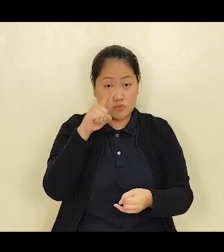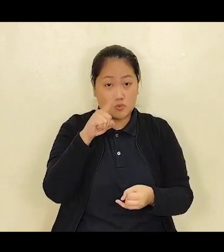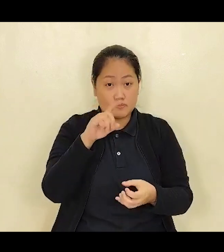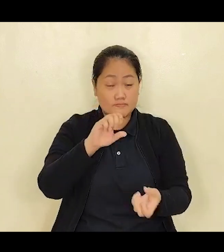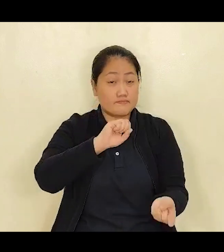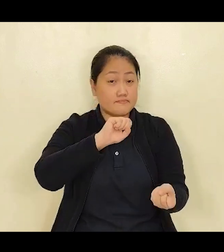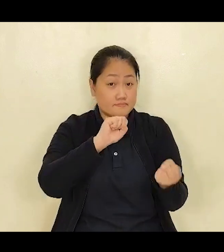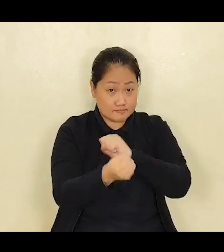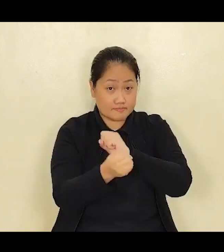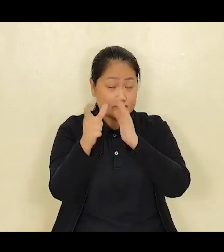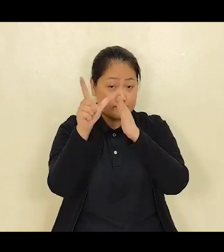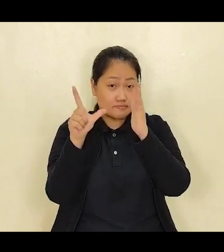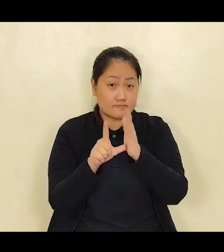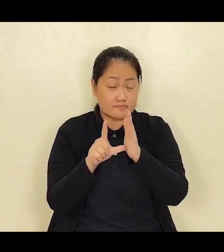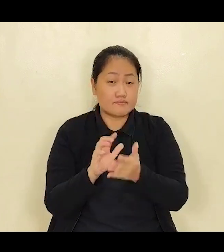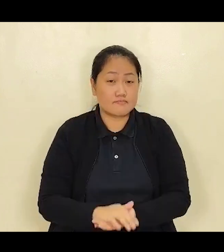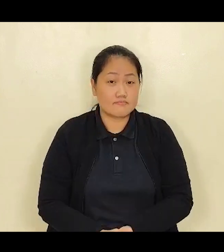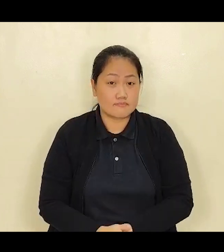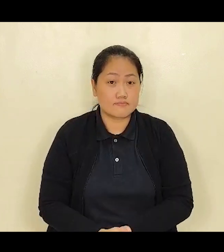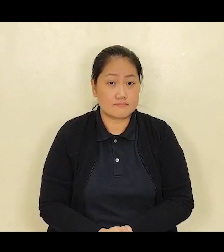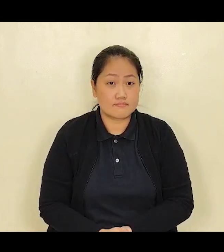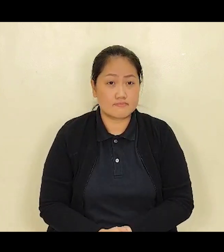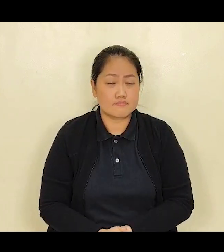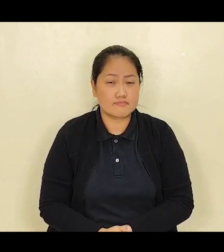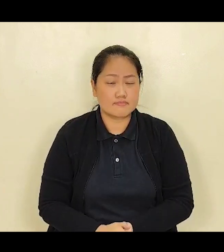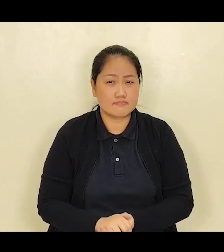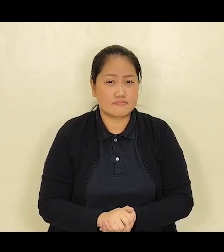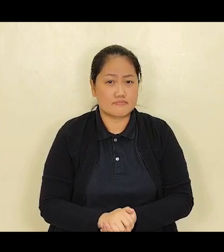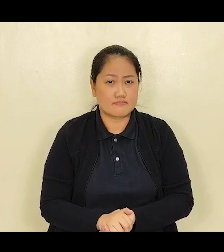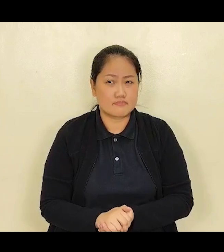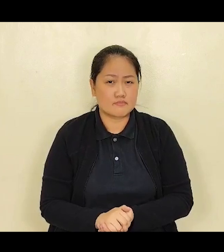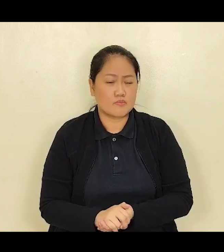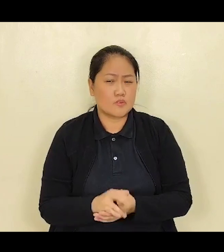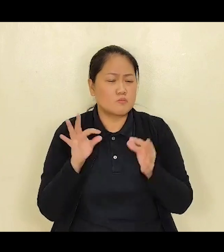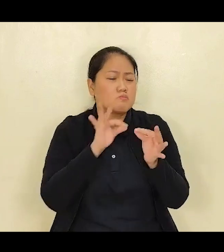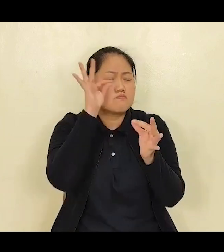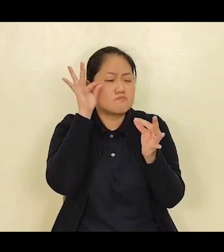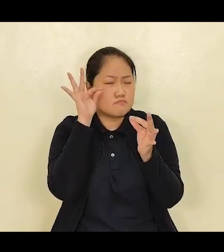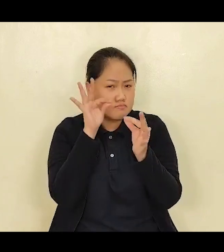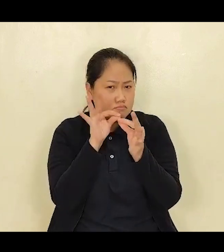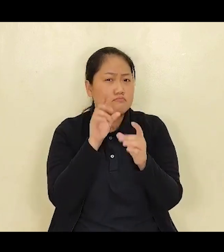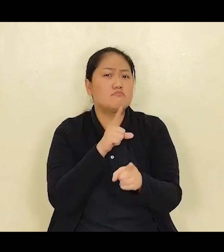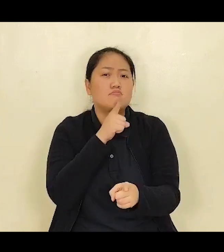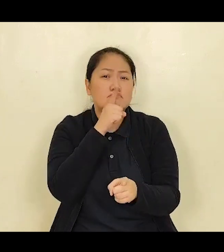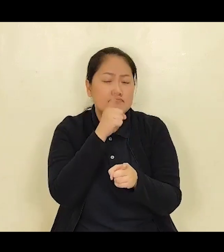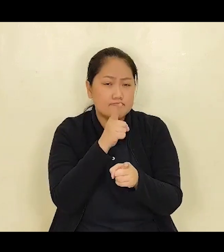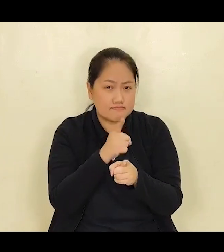para sa charter change, discern well. Kung nauukol nga ba ito